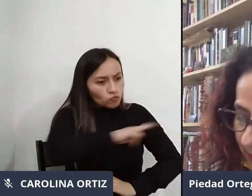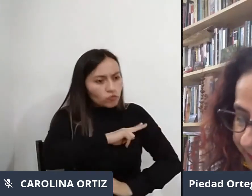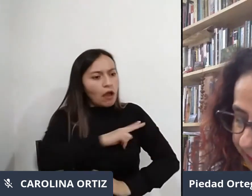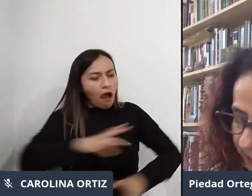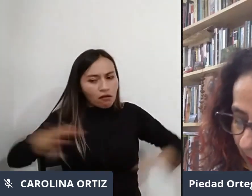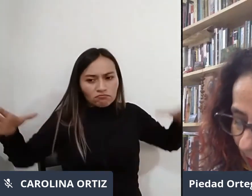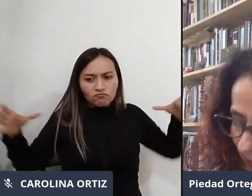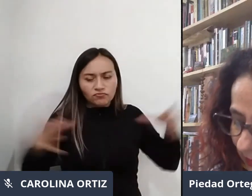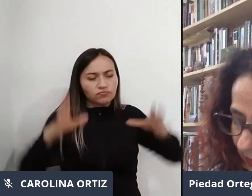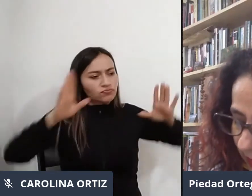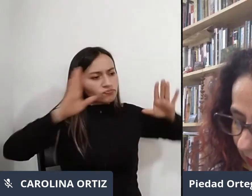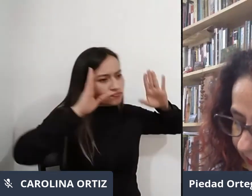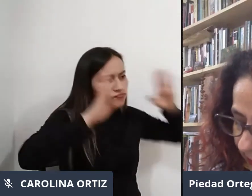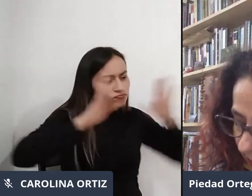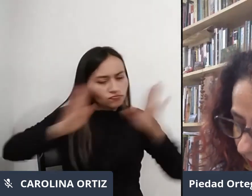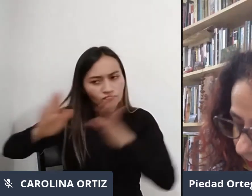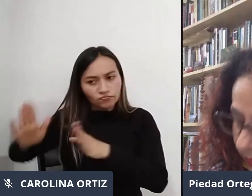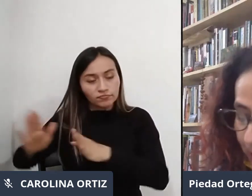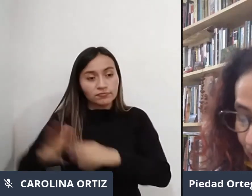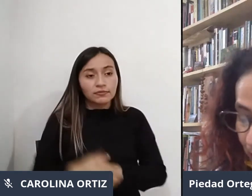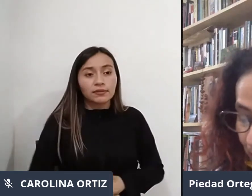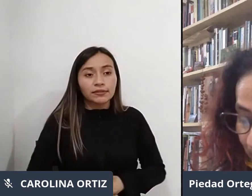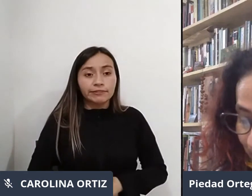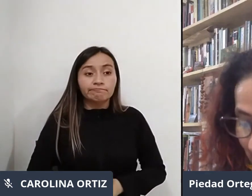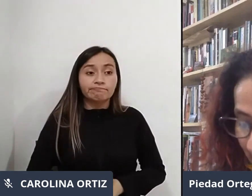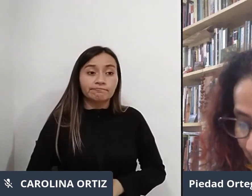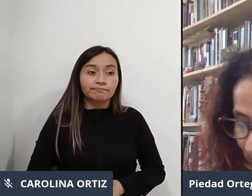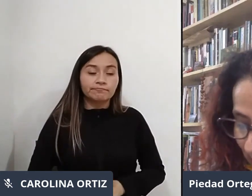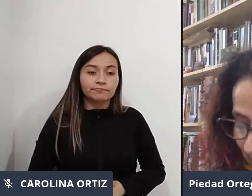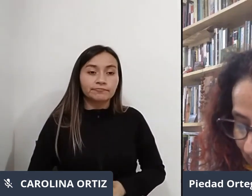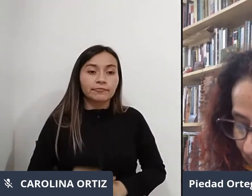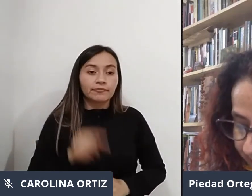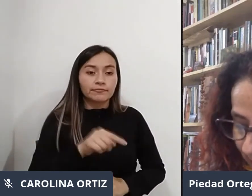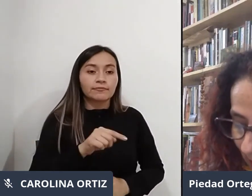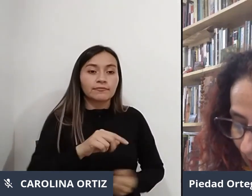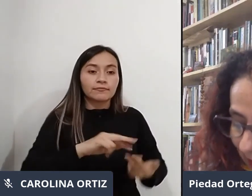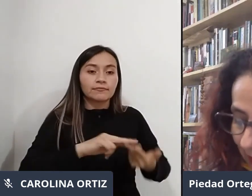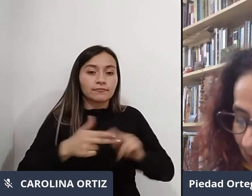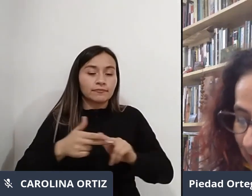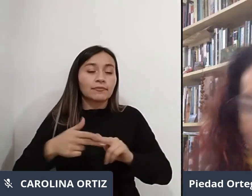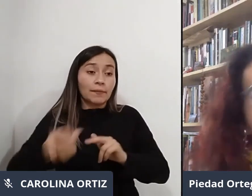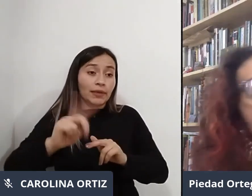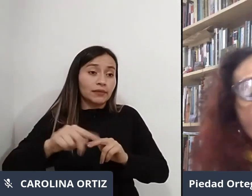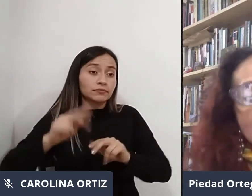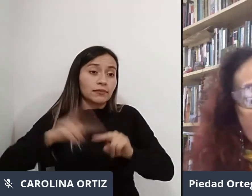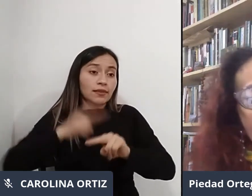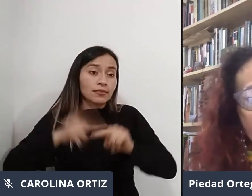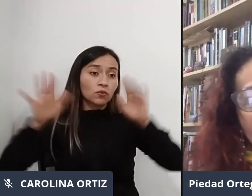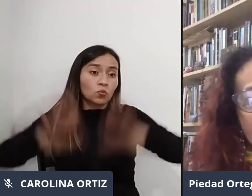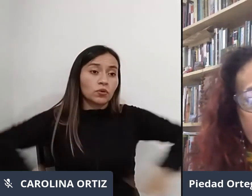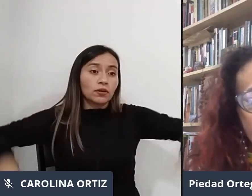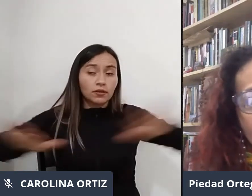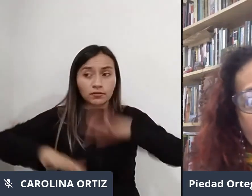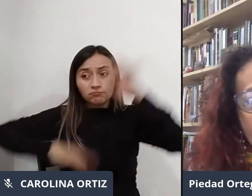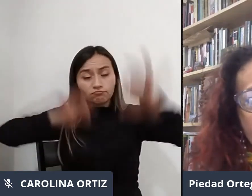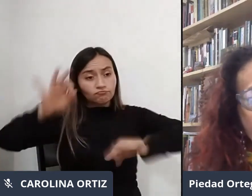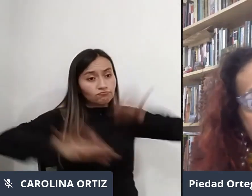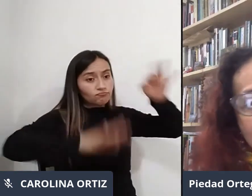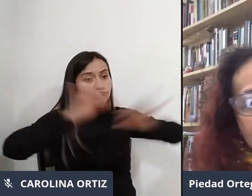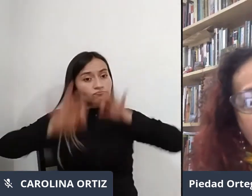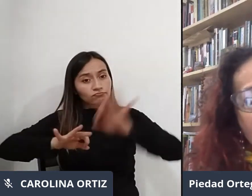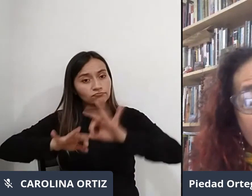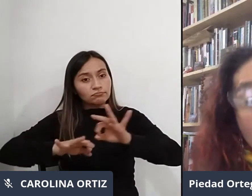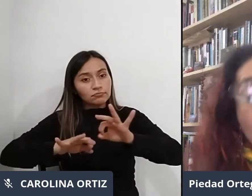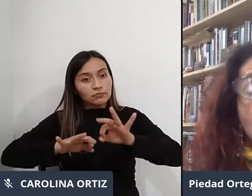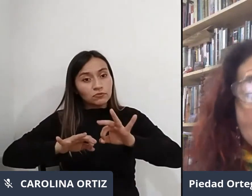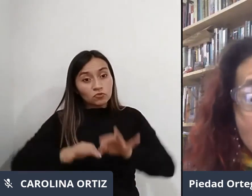también Andrea en términos de la naturaleza. Así que es la fuerza de lo colectivo lo que va a